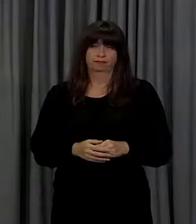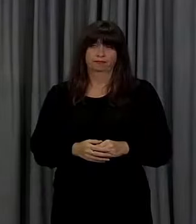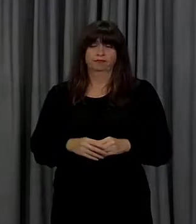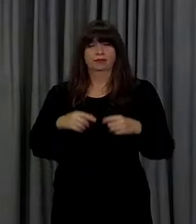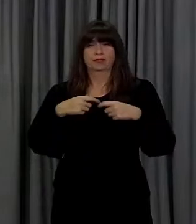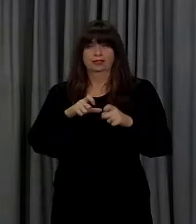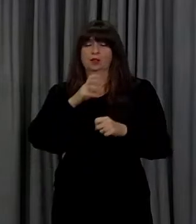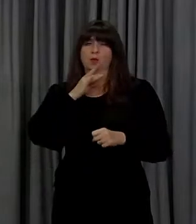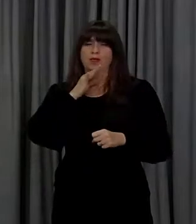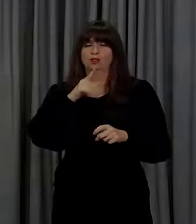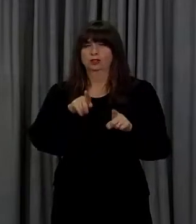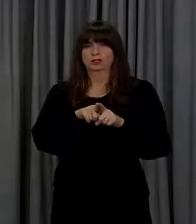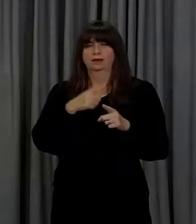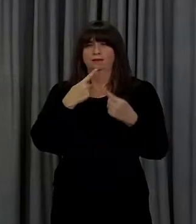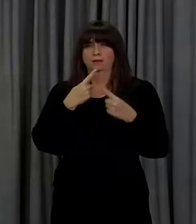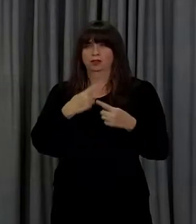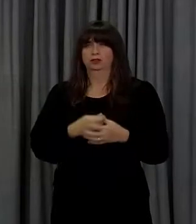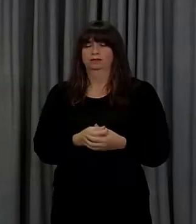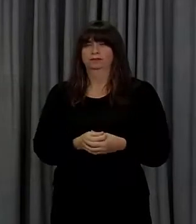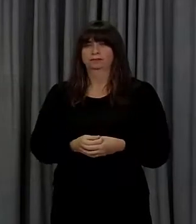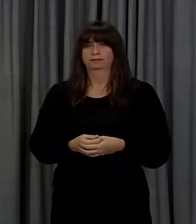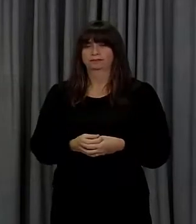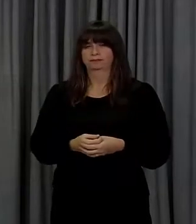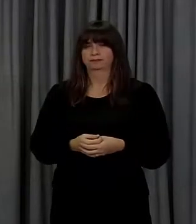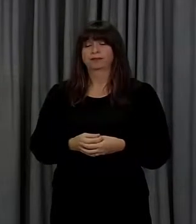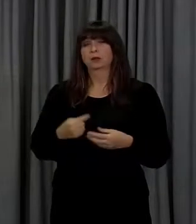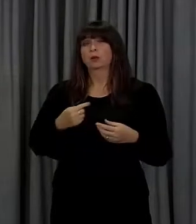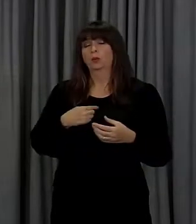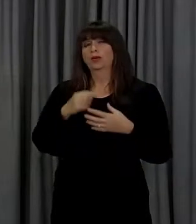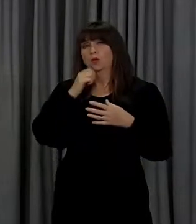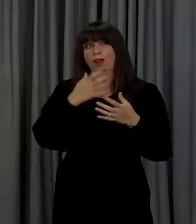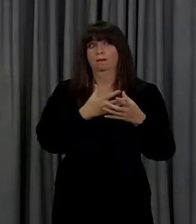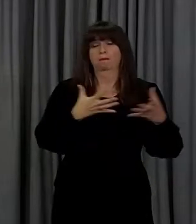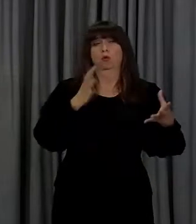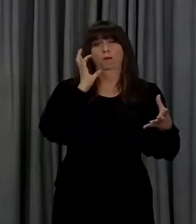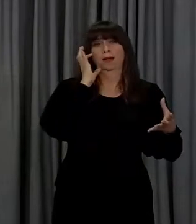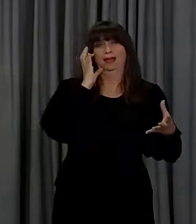mewn golwg yn fwy ambitious na beth sydd gyda nhw yn Lloegr.